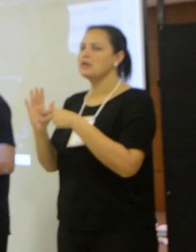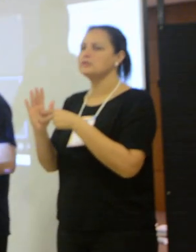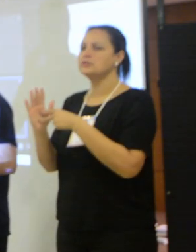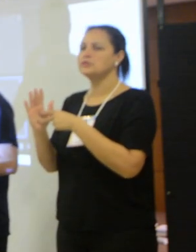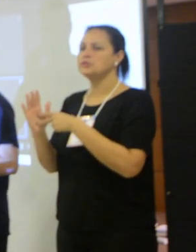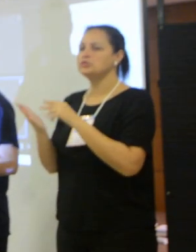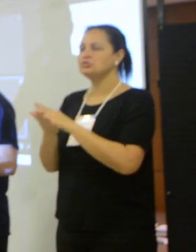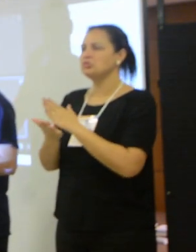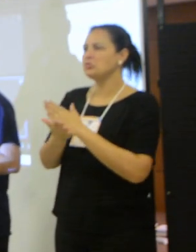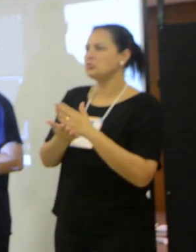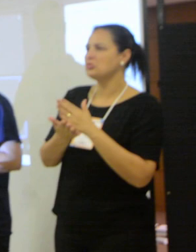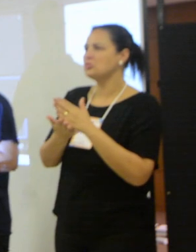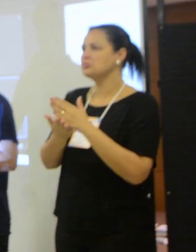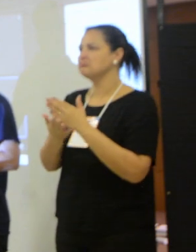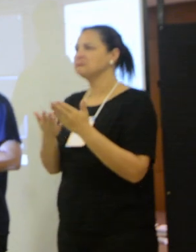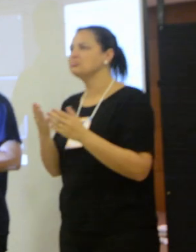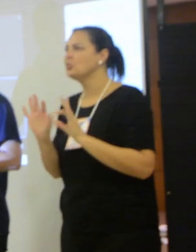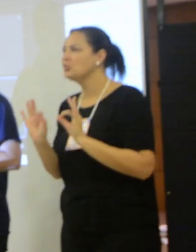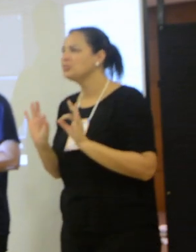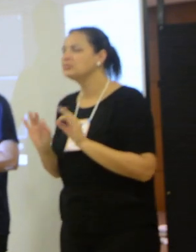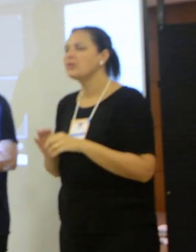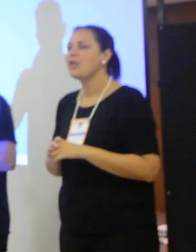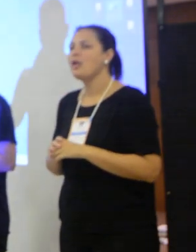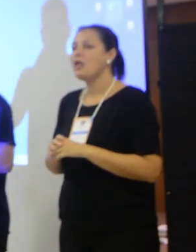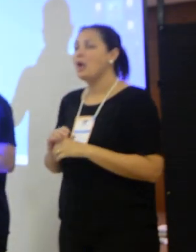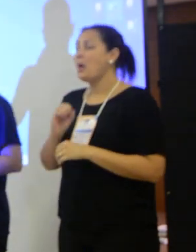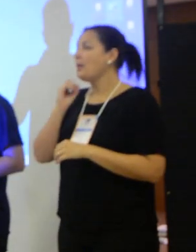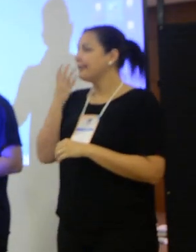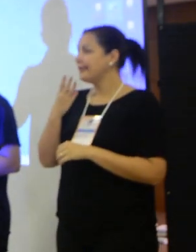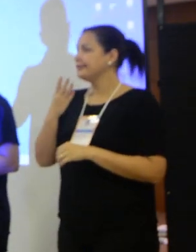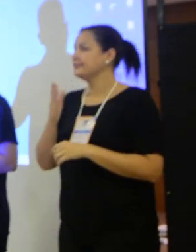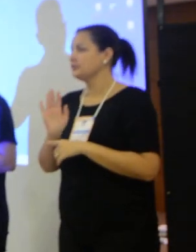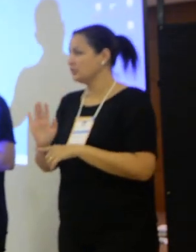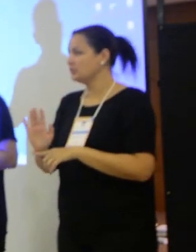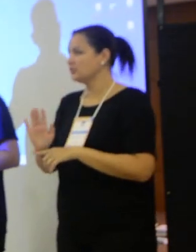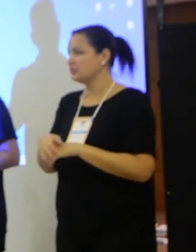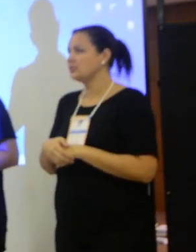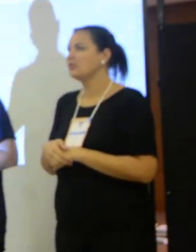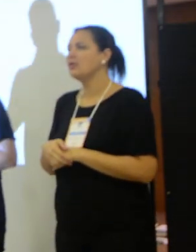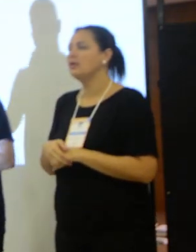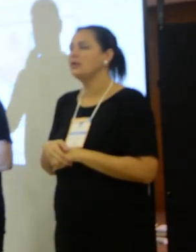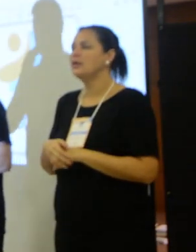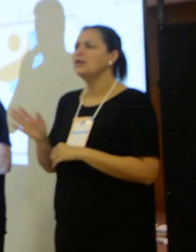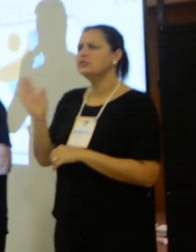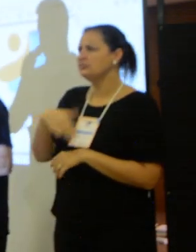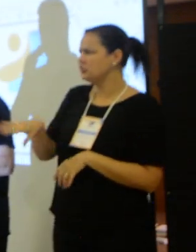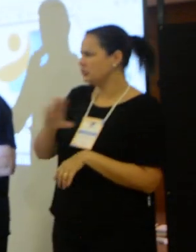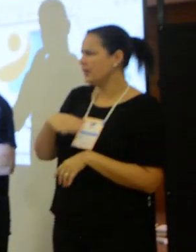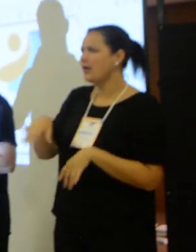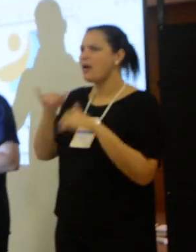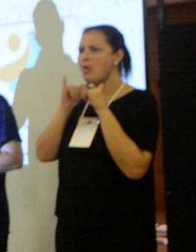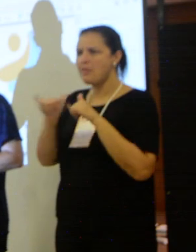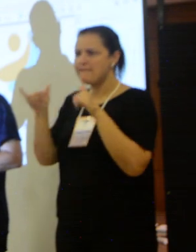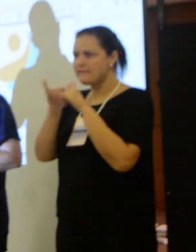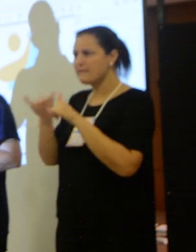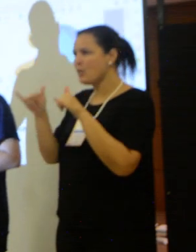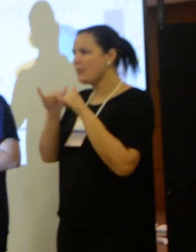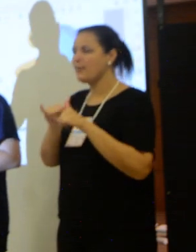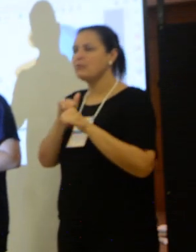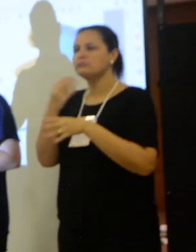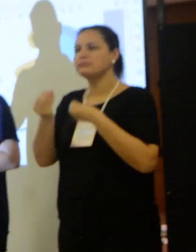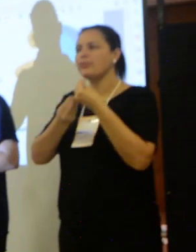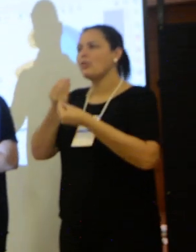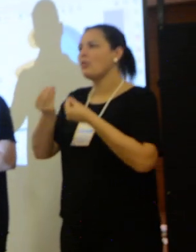Orla, benefícios e de forma geral, informar a todos que estão presentes aqui como que